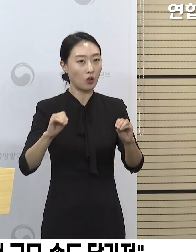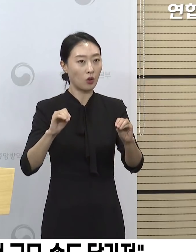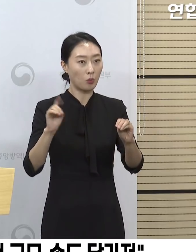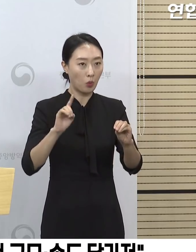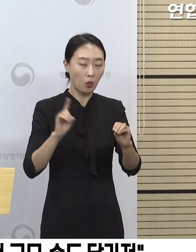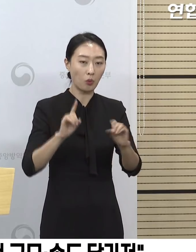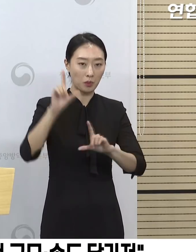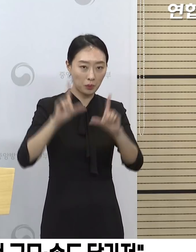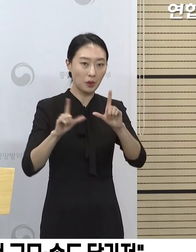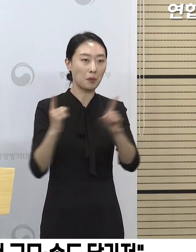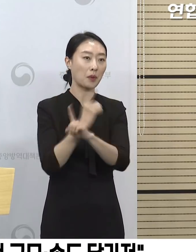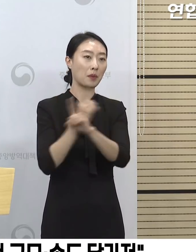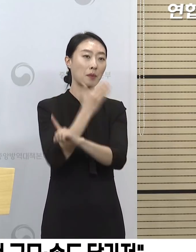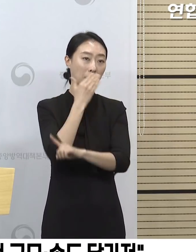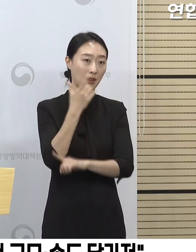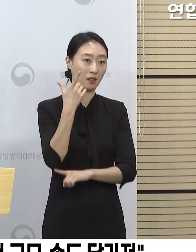합니다.